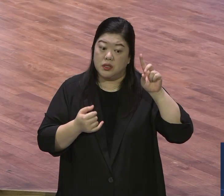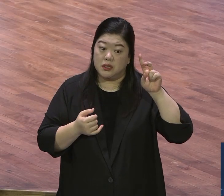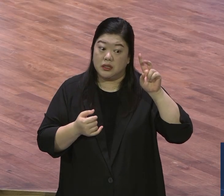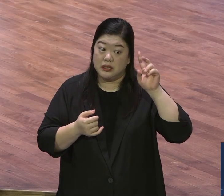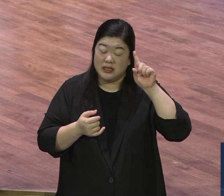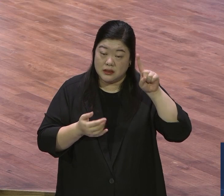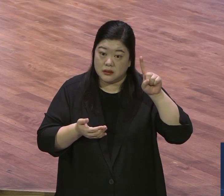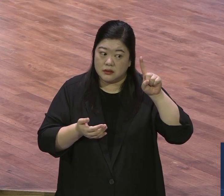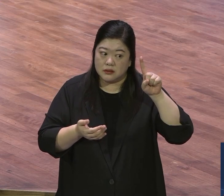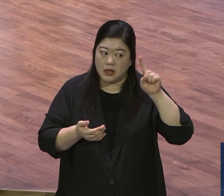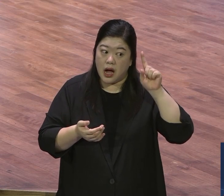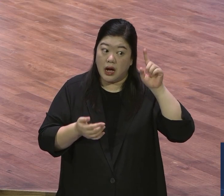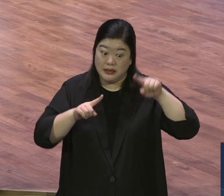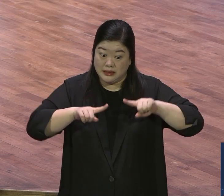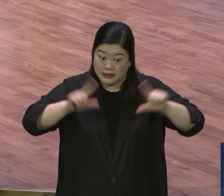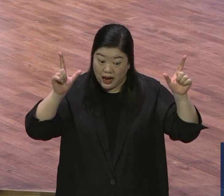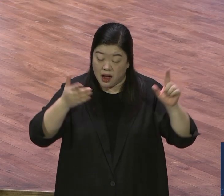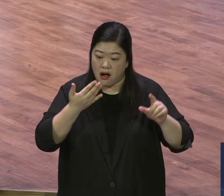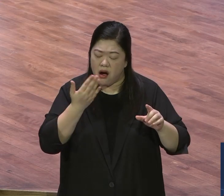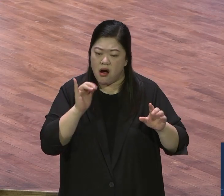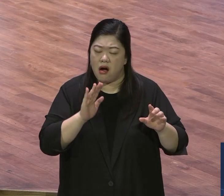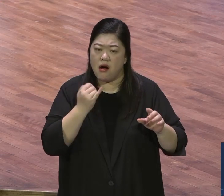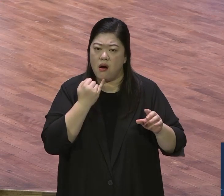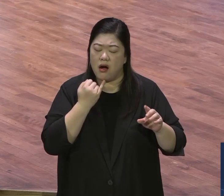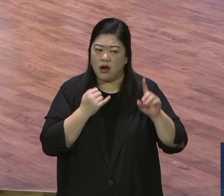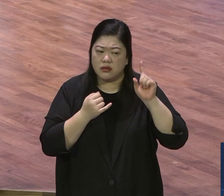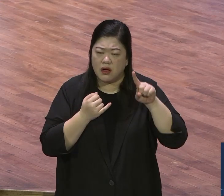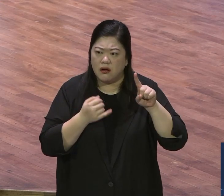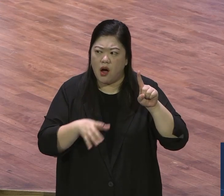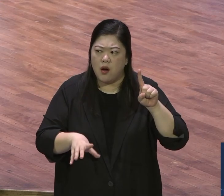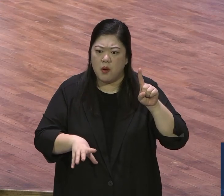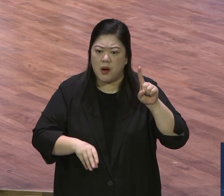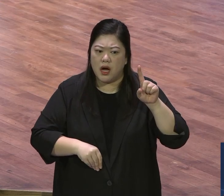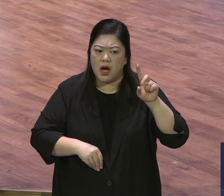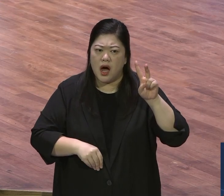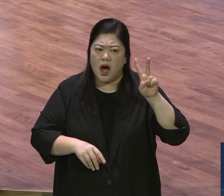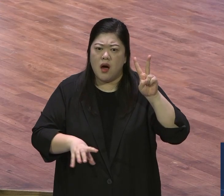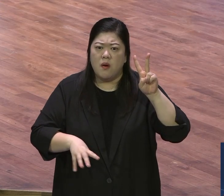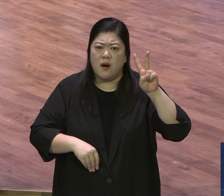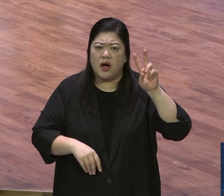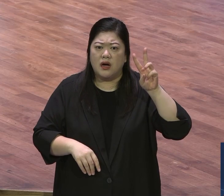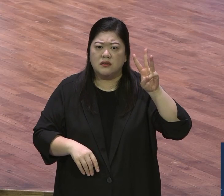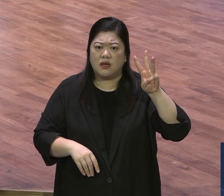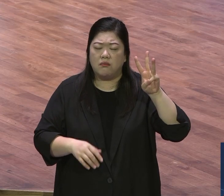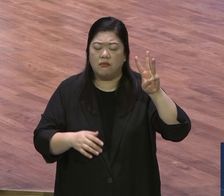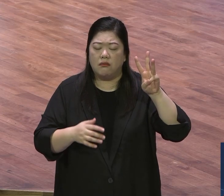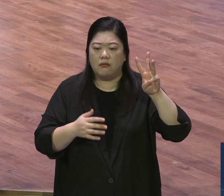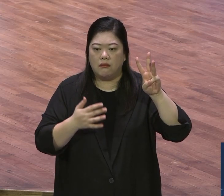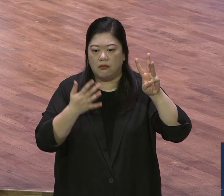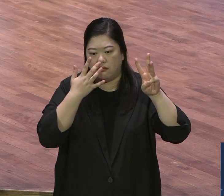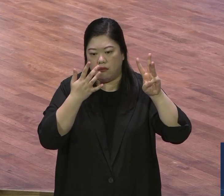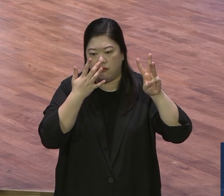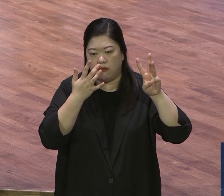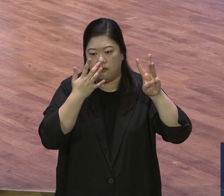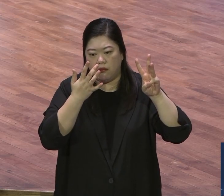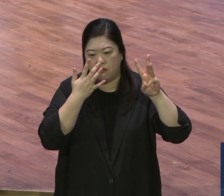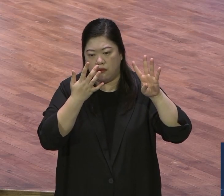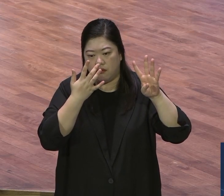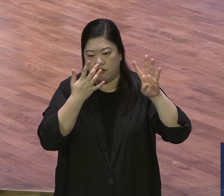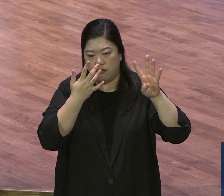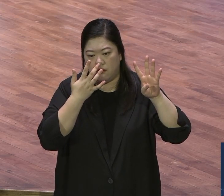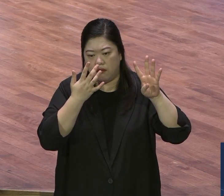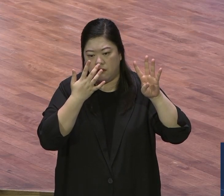별로 안 고파요. 하루 이틀에 굉장히 검식이 배가 고프단 말이에요. 그러니까 이 검식 끝날 날을 날 기다린